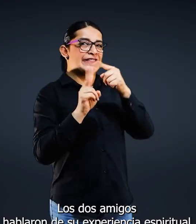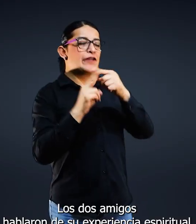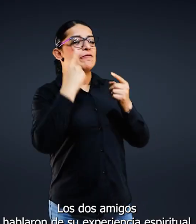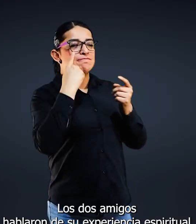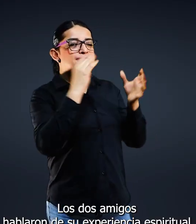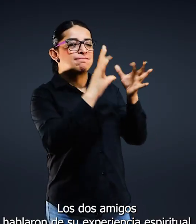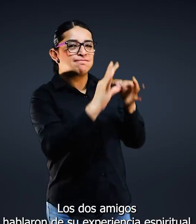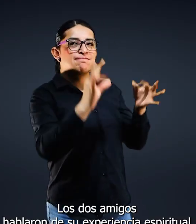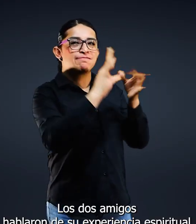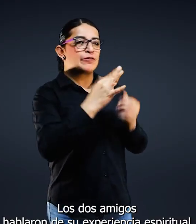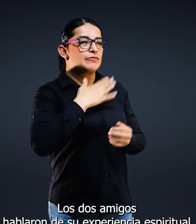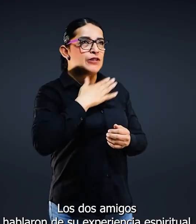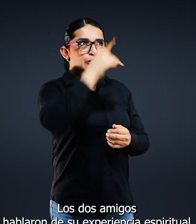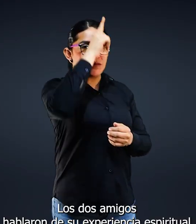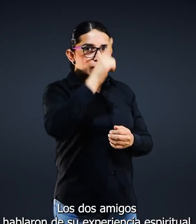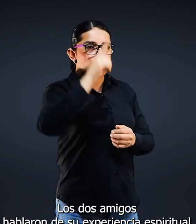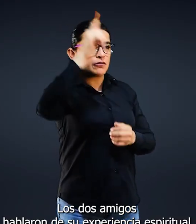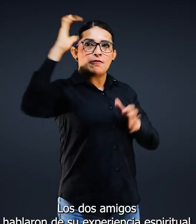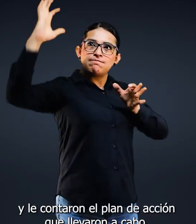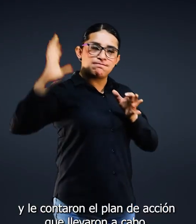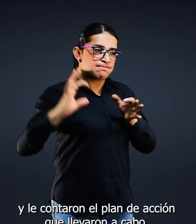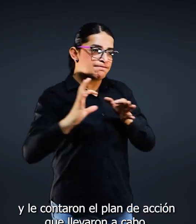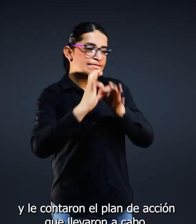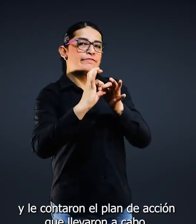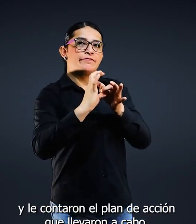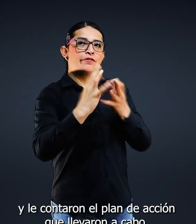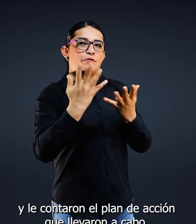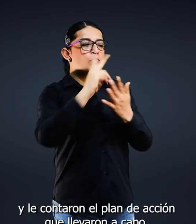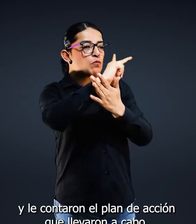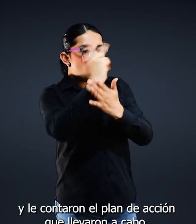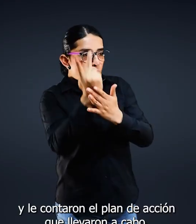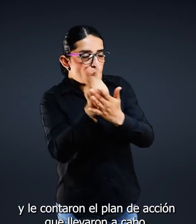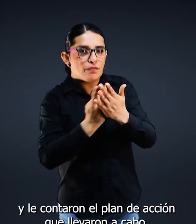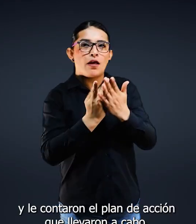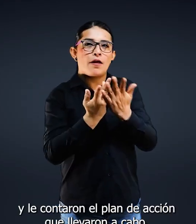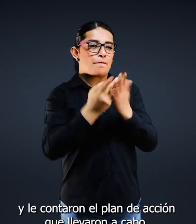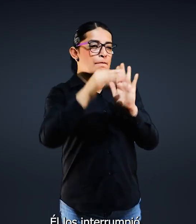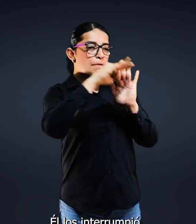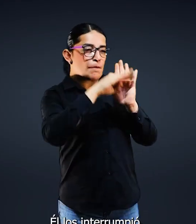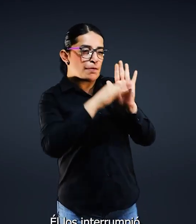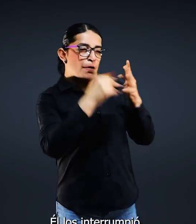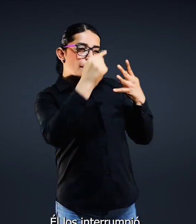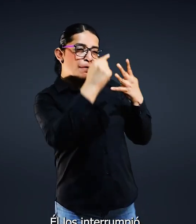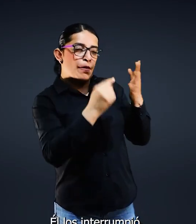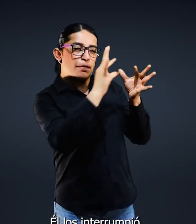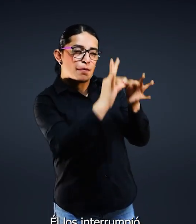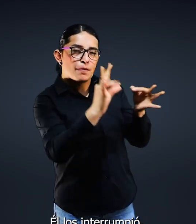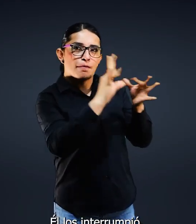Los dos amigos hablaron de su experiencia espiritual y le contaron el plan de acción que llevaron a cabo. Él los interrumpió.